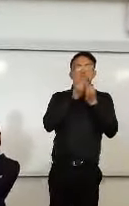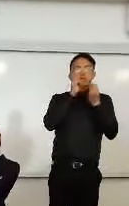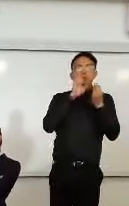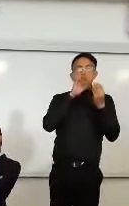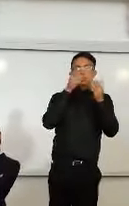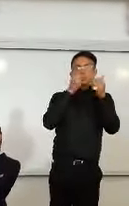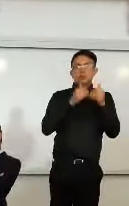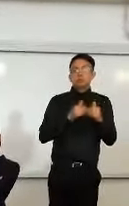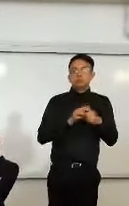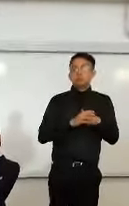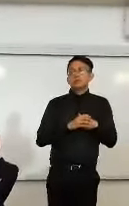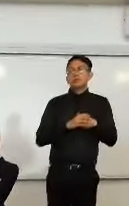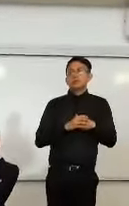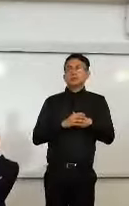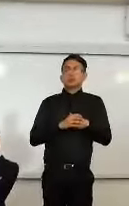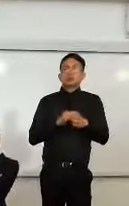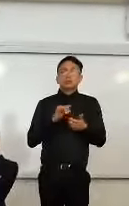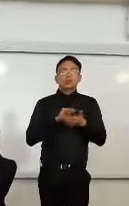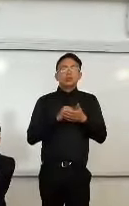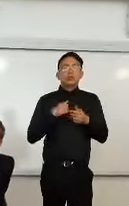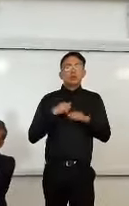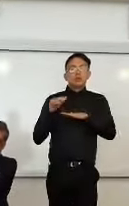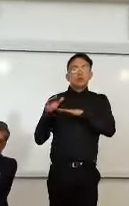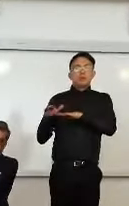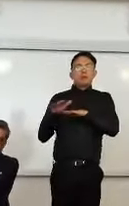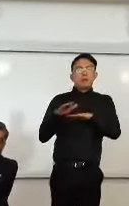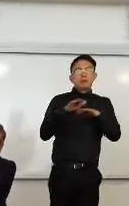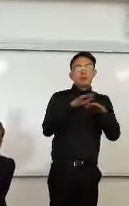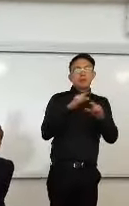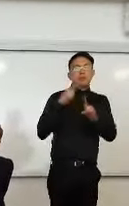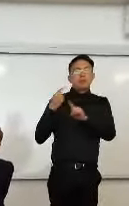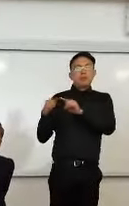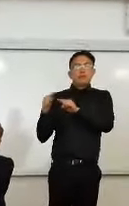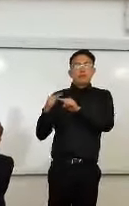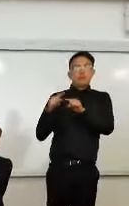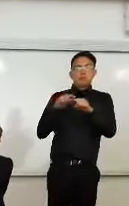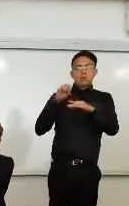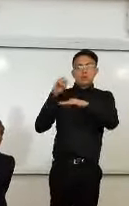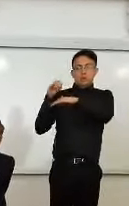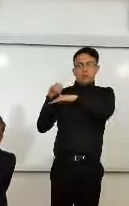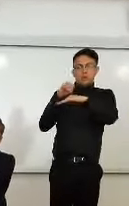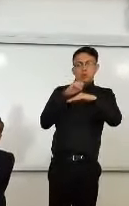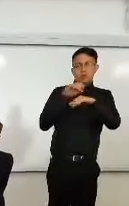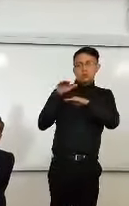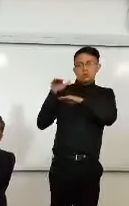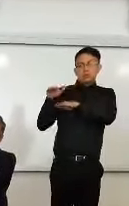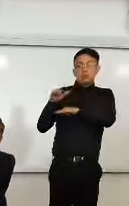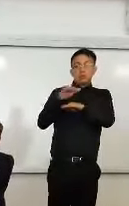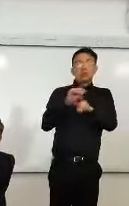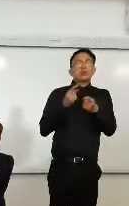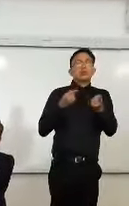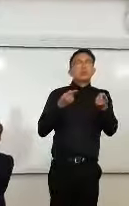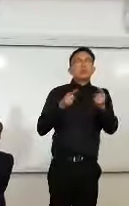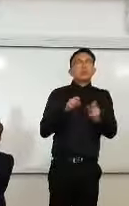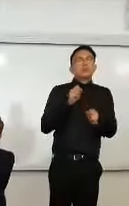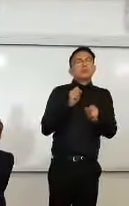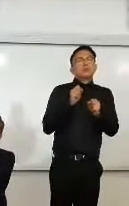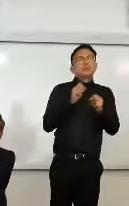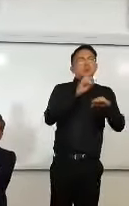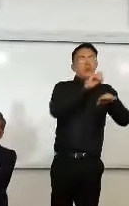¿Listo? Y con eso logramos la representación no solo de las organizaciones de personas con discapacidad, sino también de